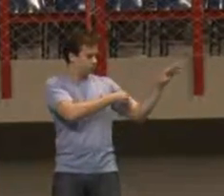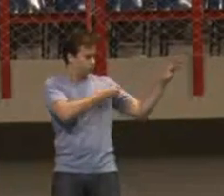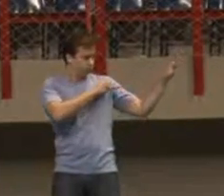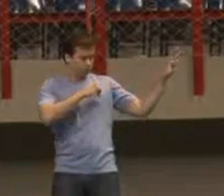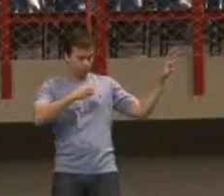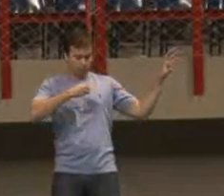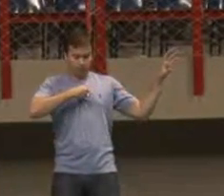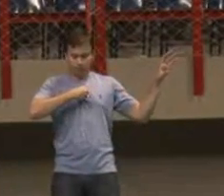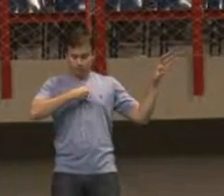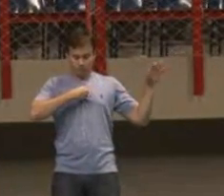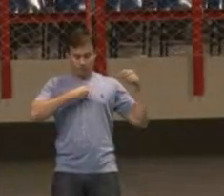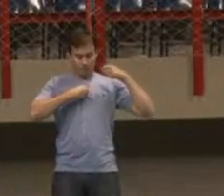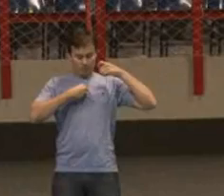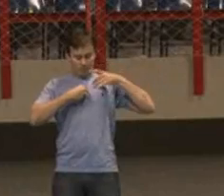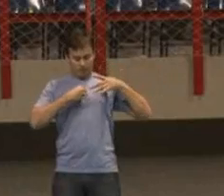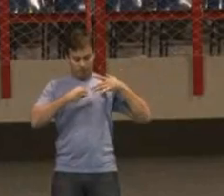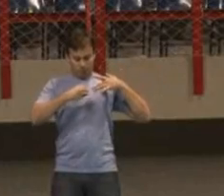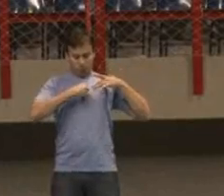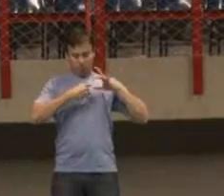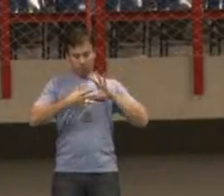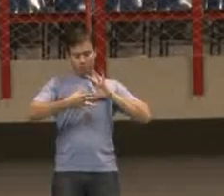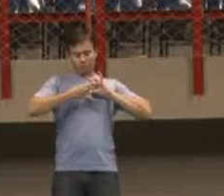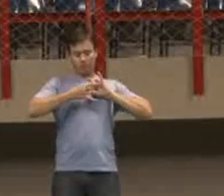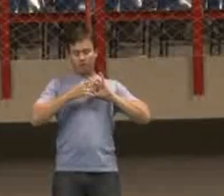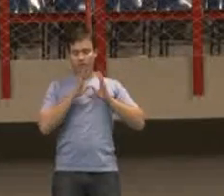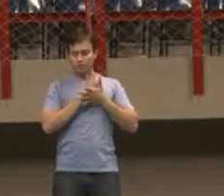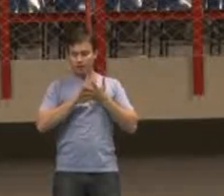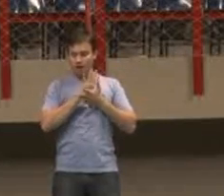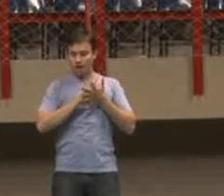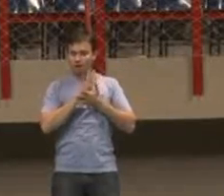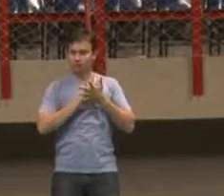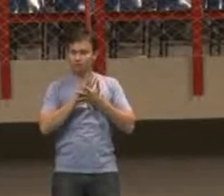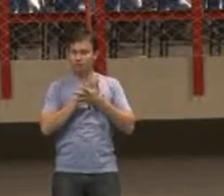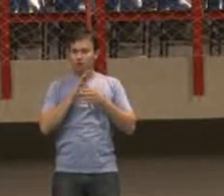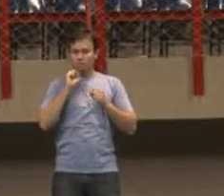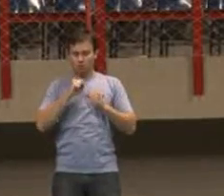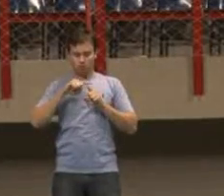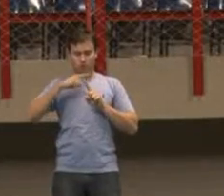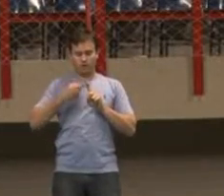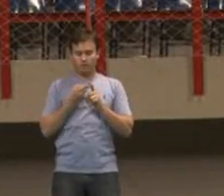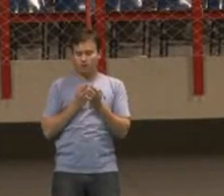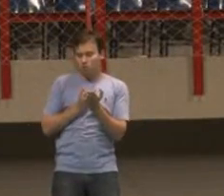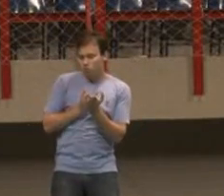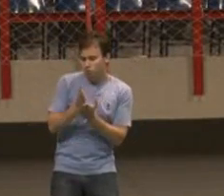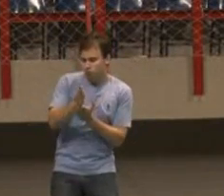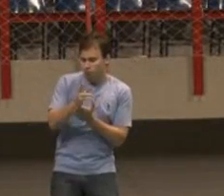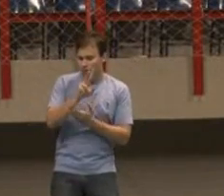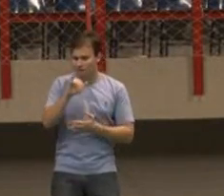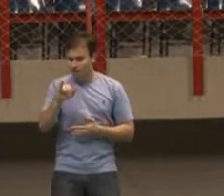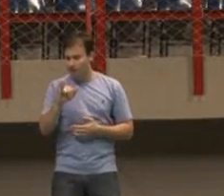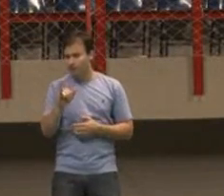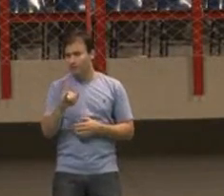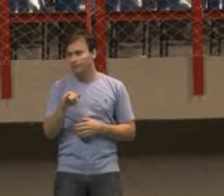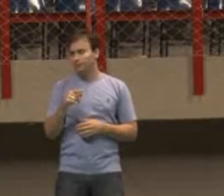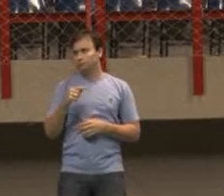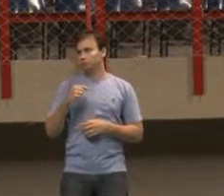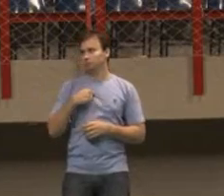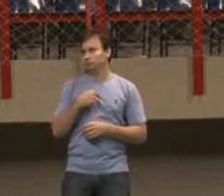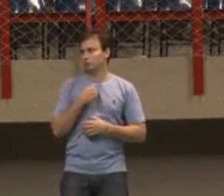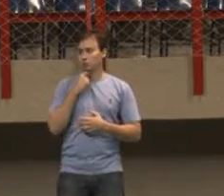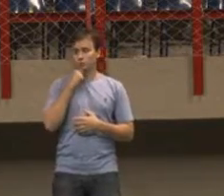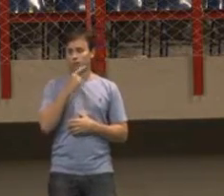só um minutinho. Se não houve a nidação, se não houve a implantação, o que é que vai gestar,